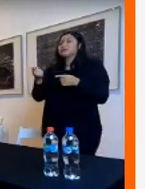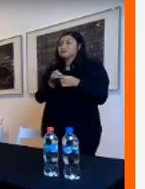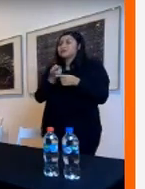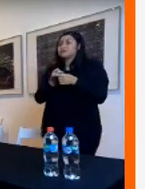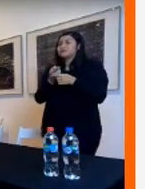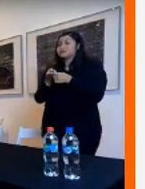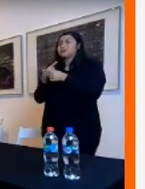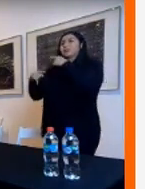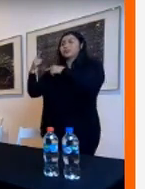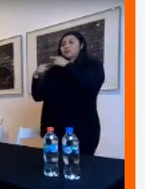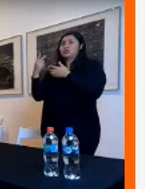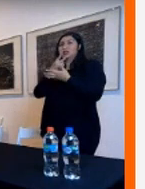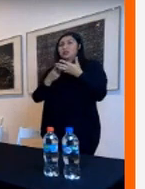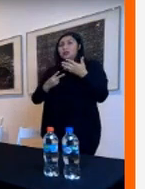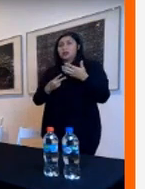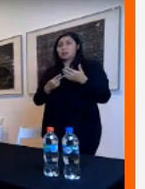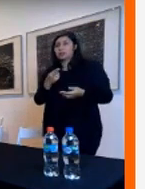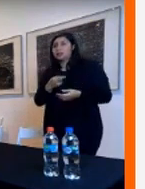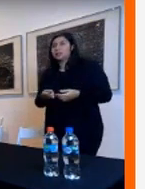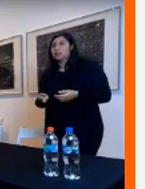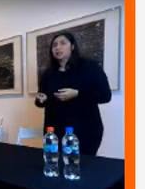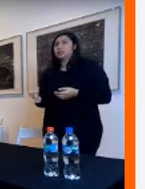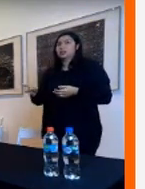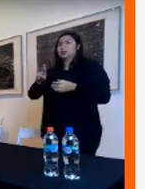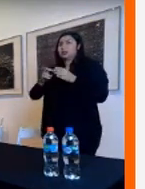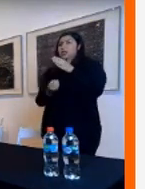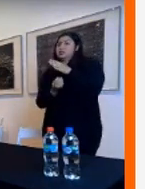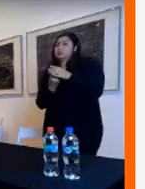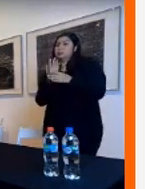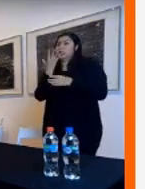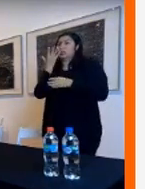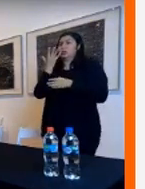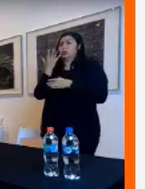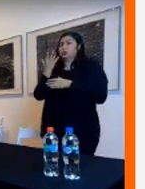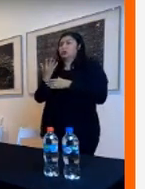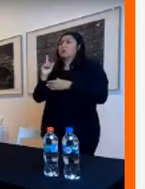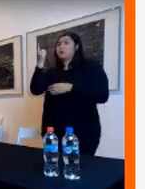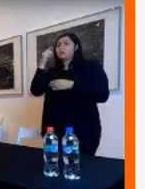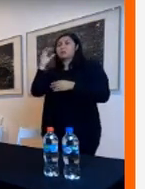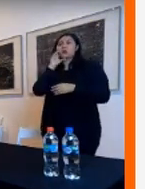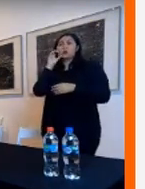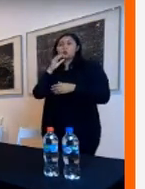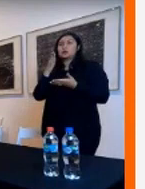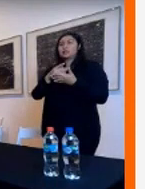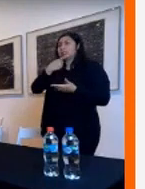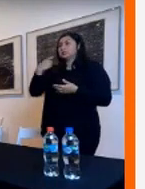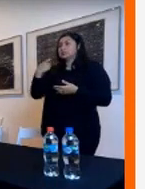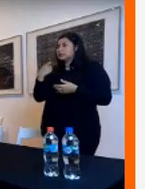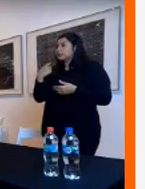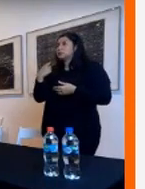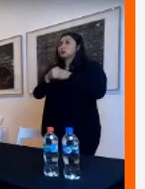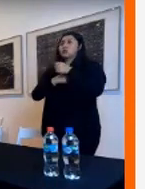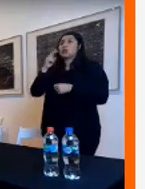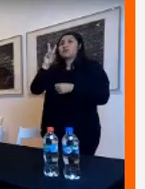creo que fue de Renacimiento el primer curso. Sí, mucho de Renacimiento. Claro, sí, que tiene su ensayo, que ser